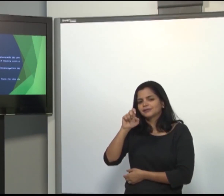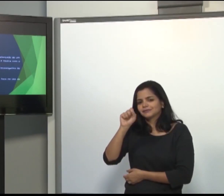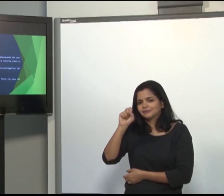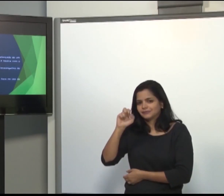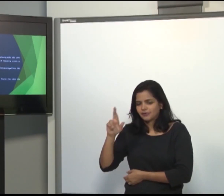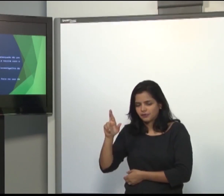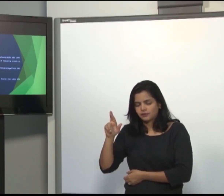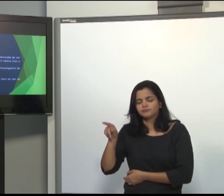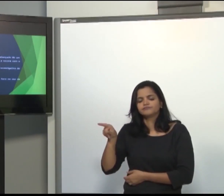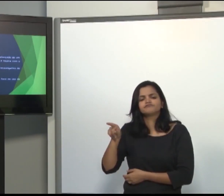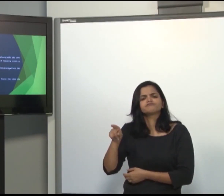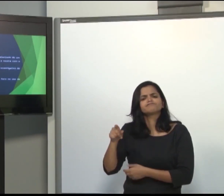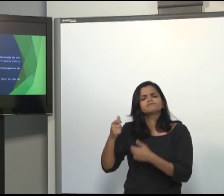autor Gesser,